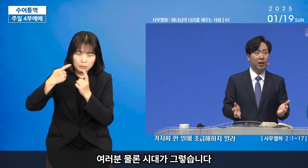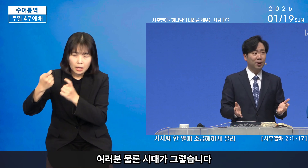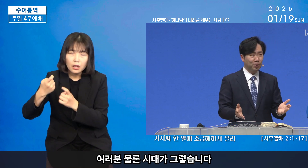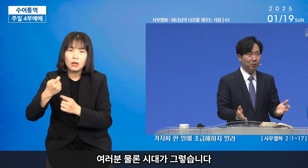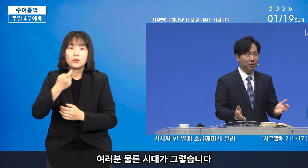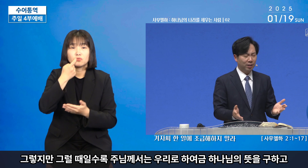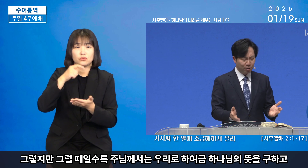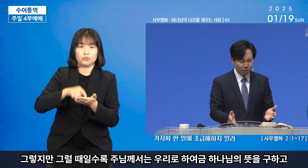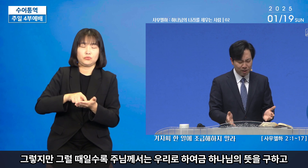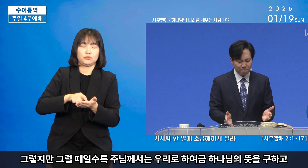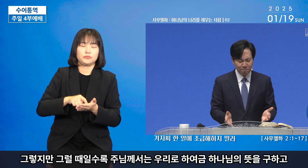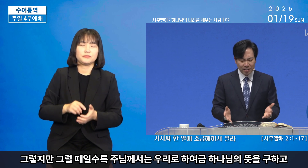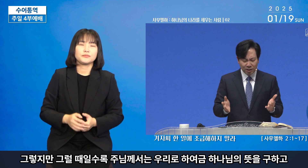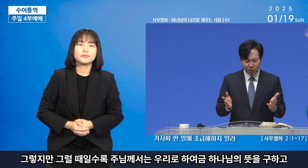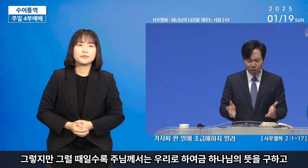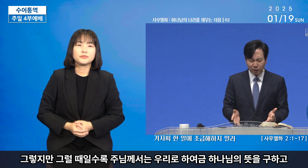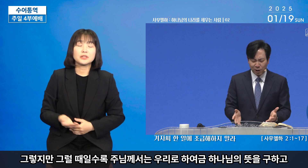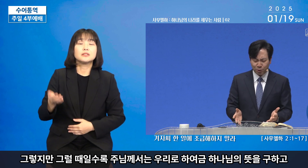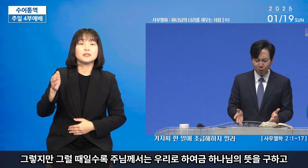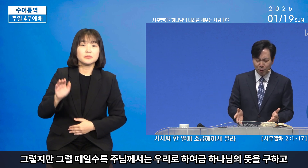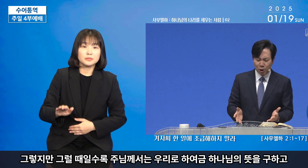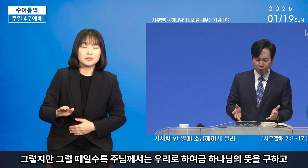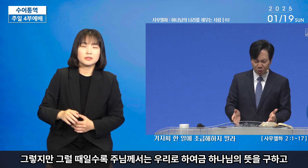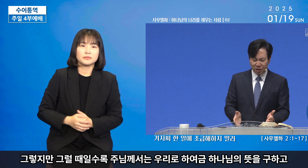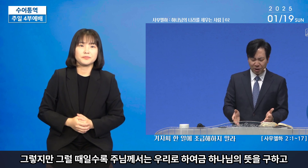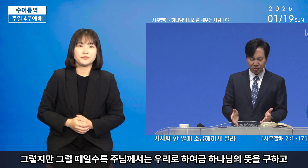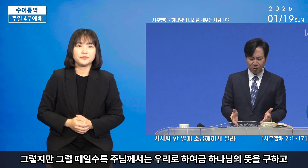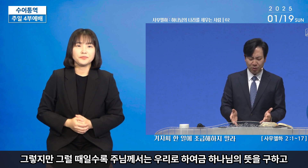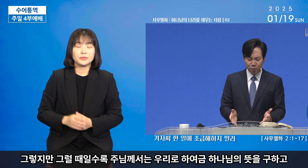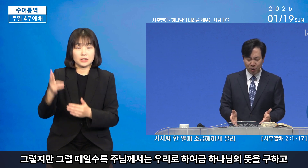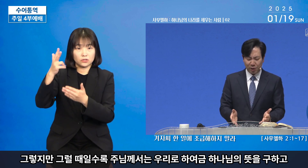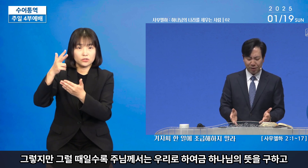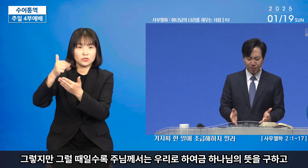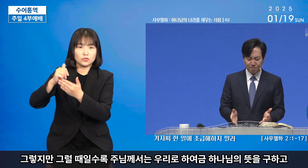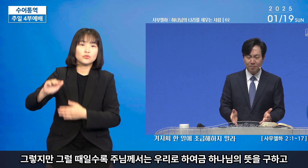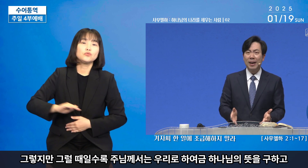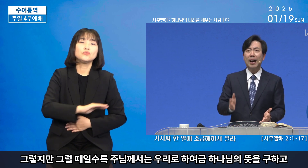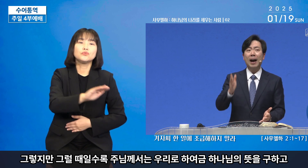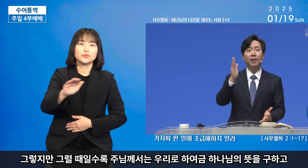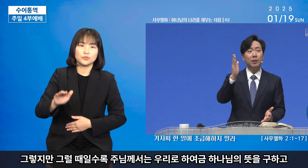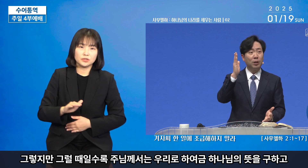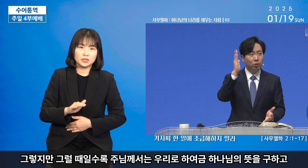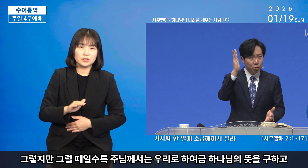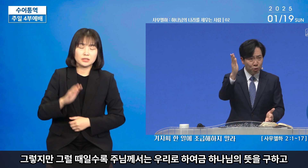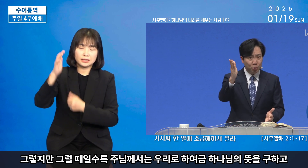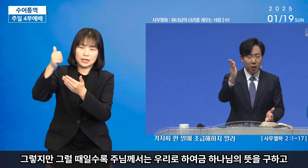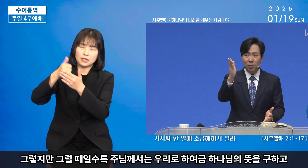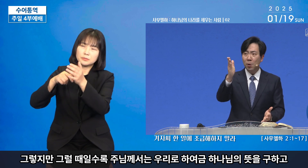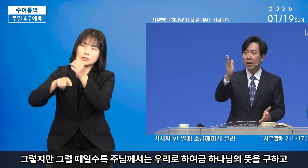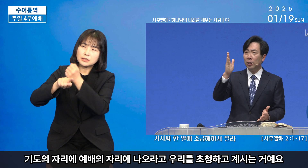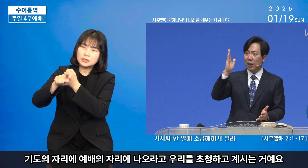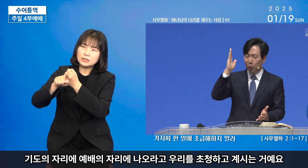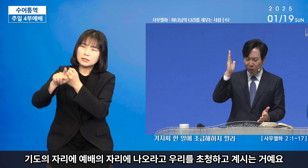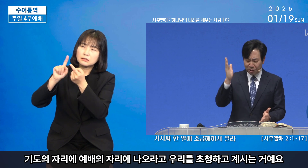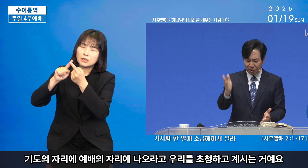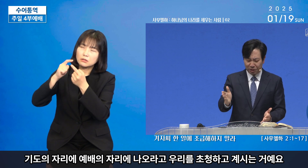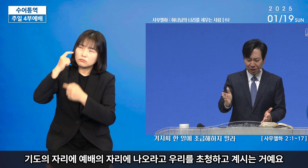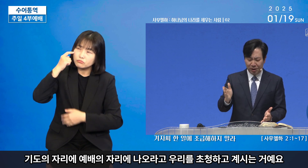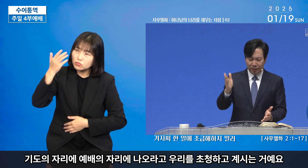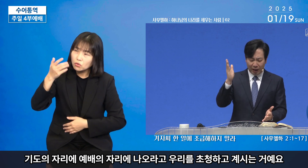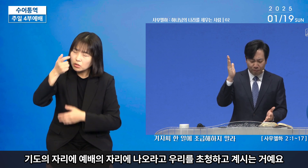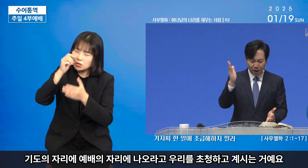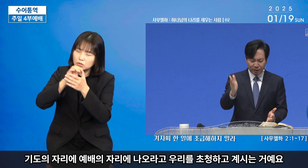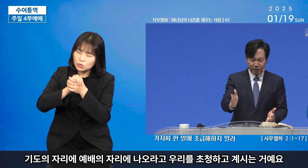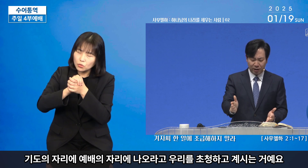물론 시대가 그렇습니다. 그렇지만 그럴 때일수록 주님께서는 우리로 하여금 하나님의 뜻을 구하고 기도의